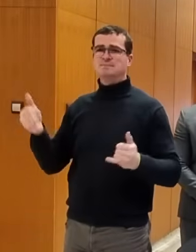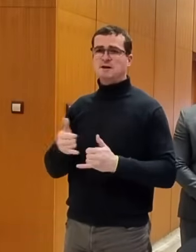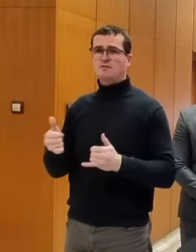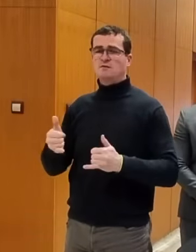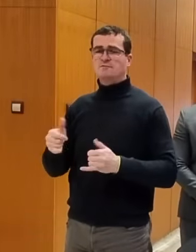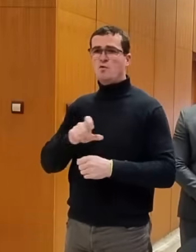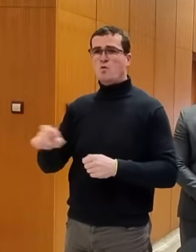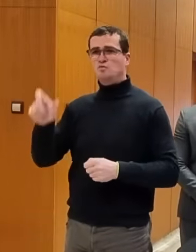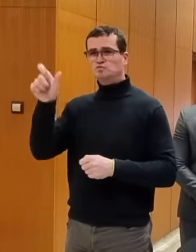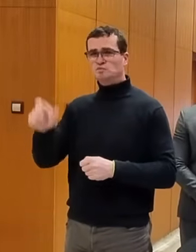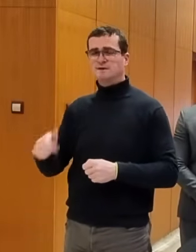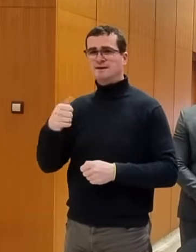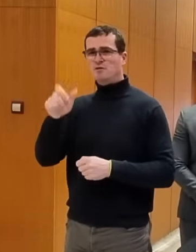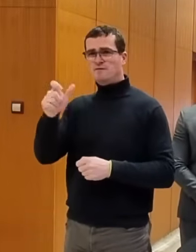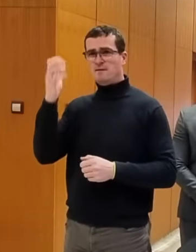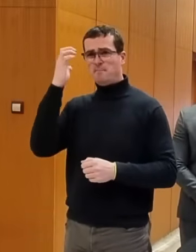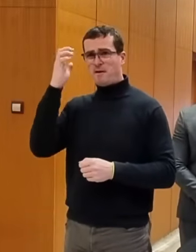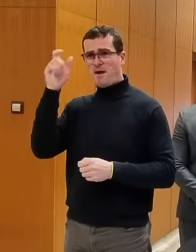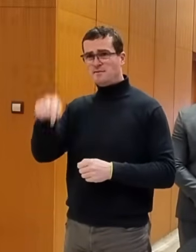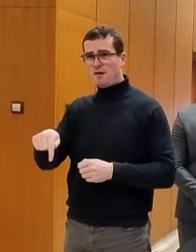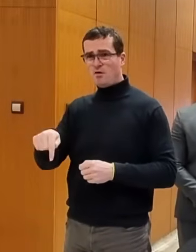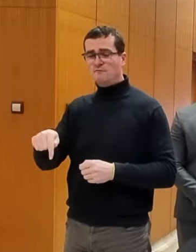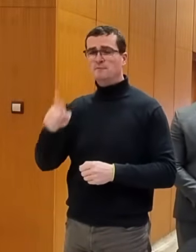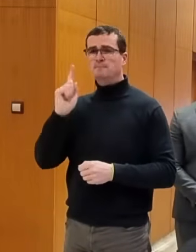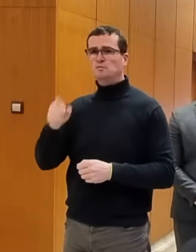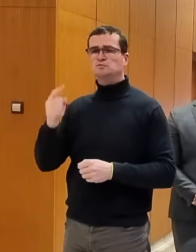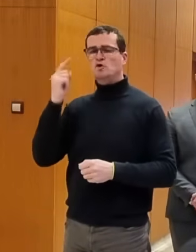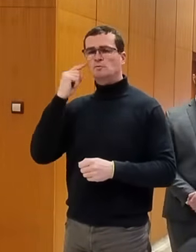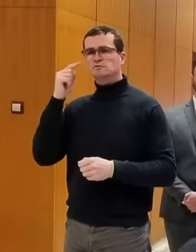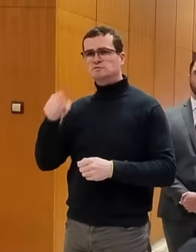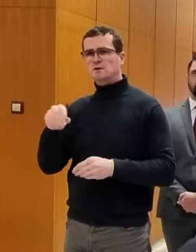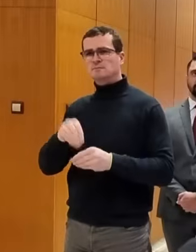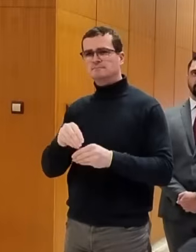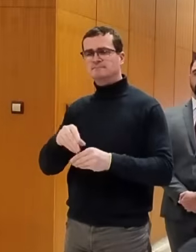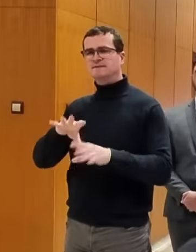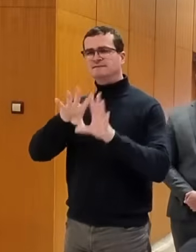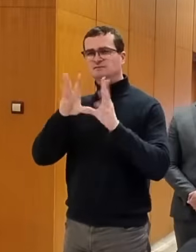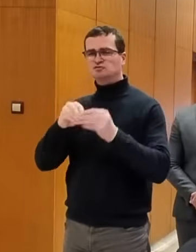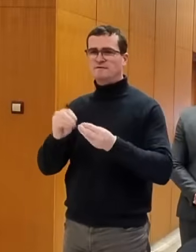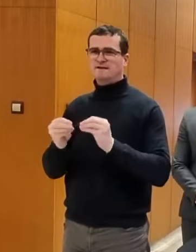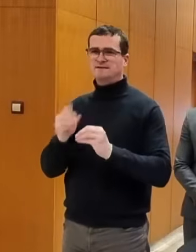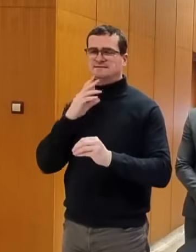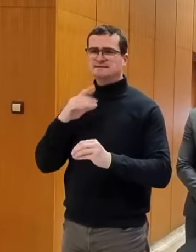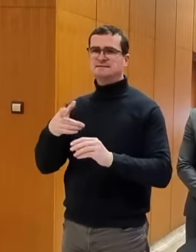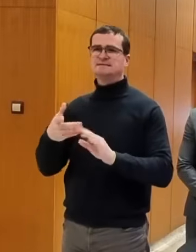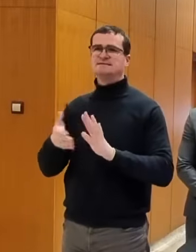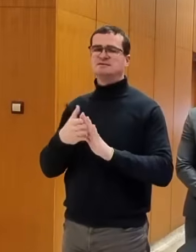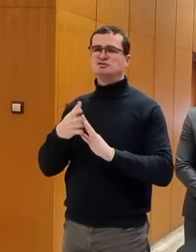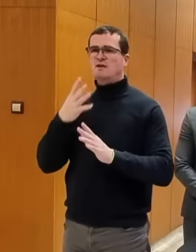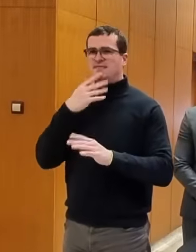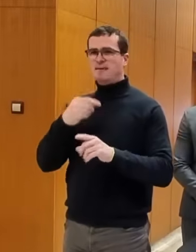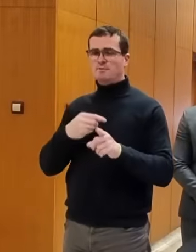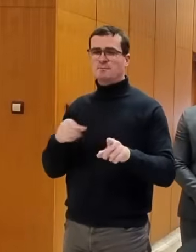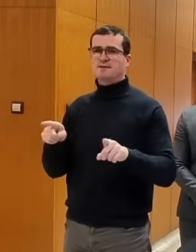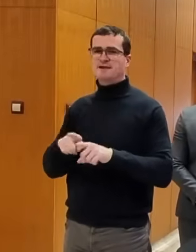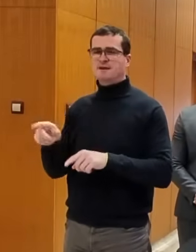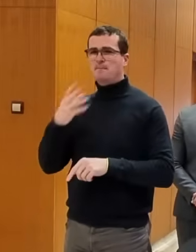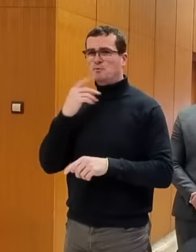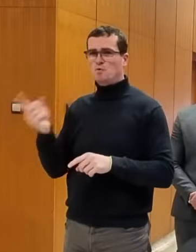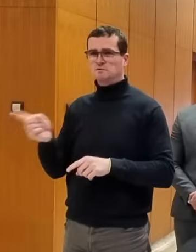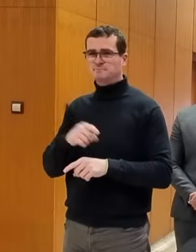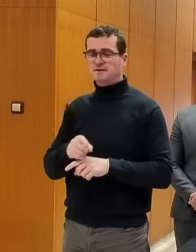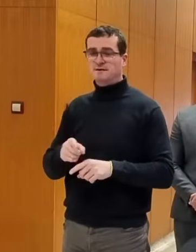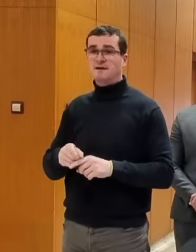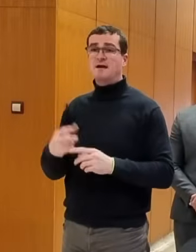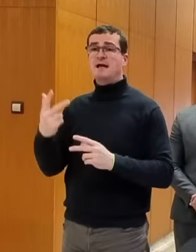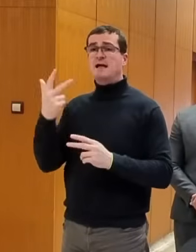spravodlivo odsúdiť jednotlivých páchateľov a musia vziať do úvahy všetky skutočnosti, ktoré svedčia v ich neprospech, ako aj v ich prospech. Ale